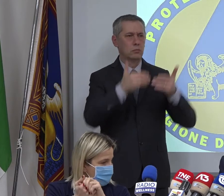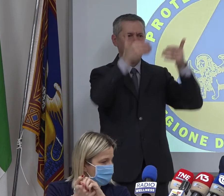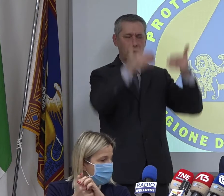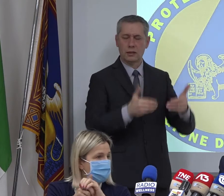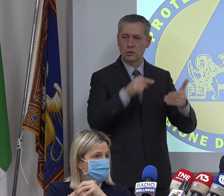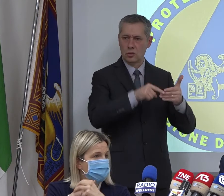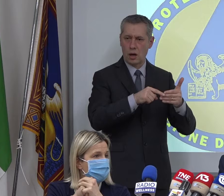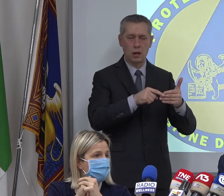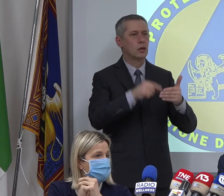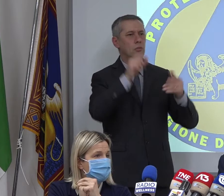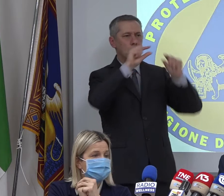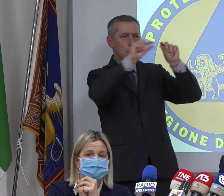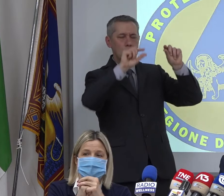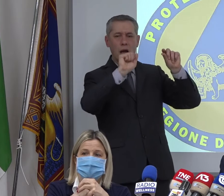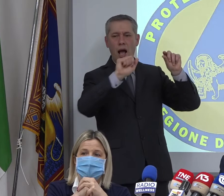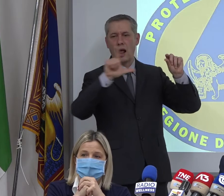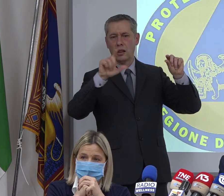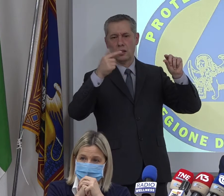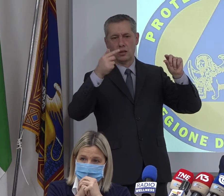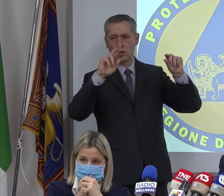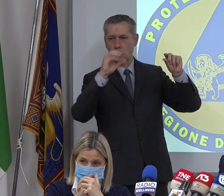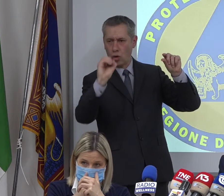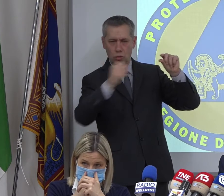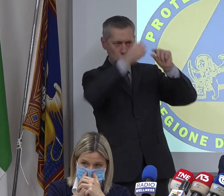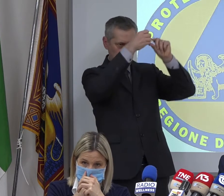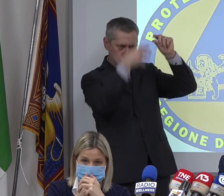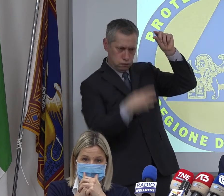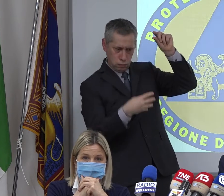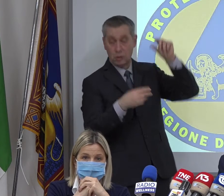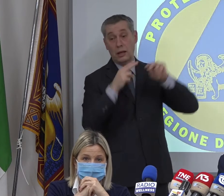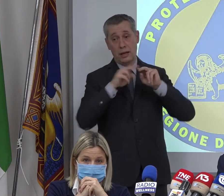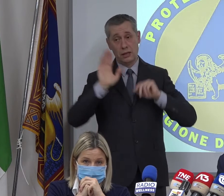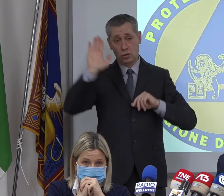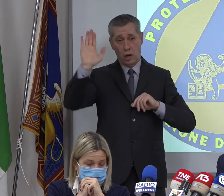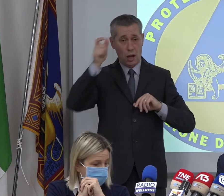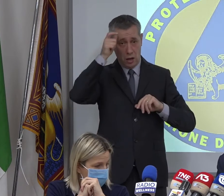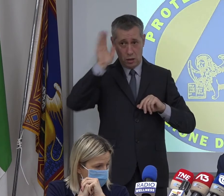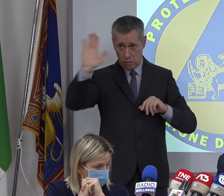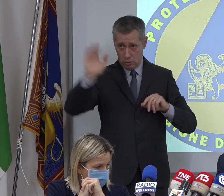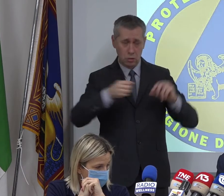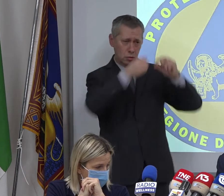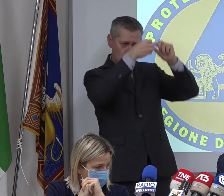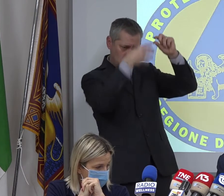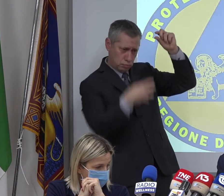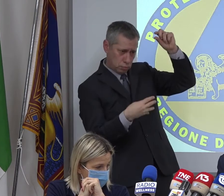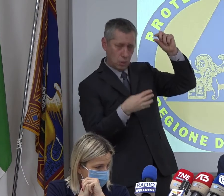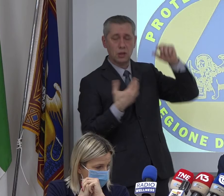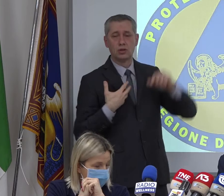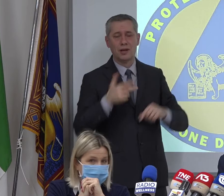voce altro, o meglio che viene aggregata nel portale nazionale sotto la voce altro, noi abbiamo